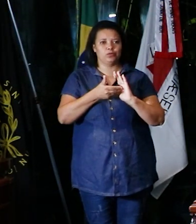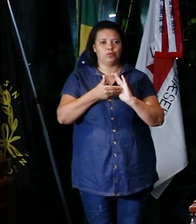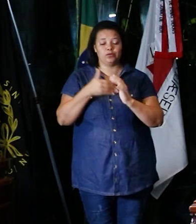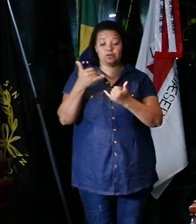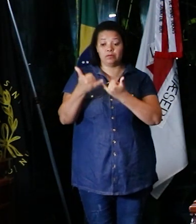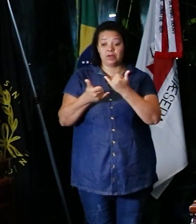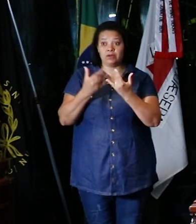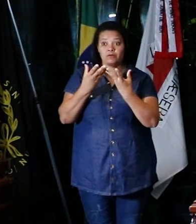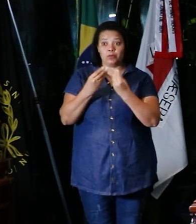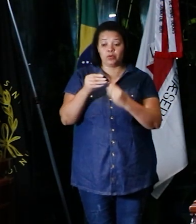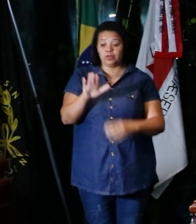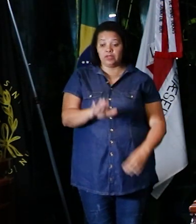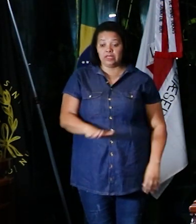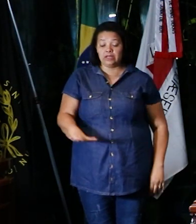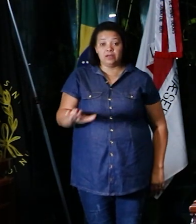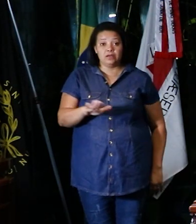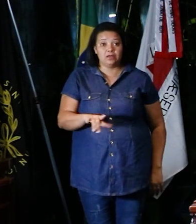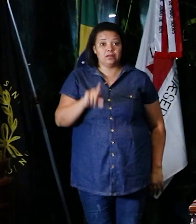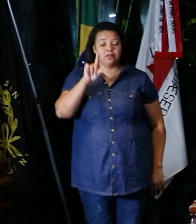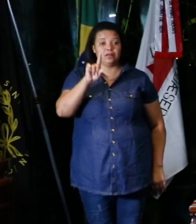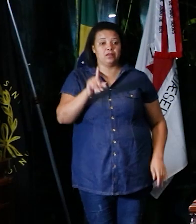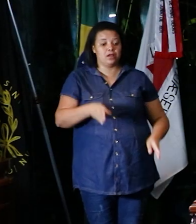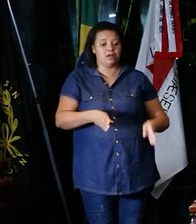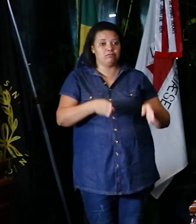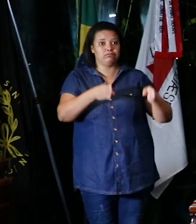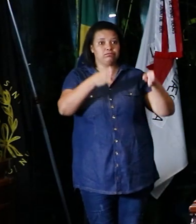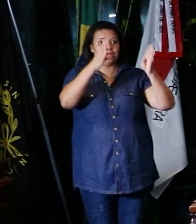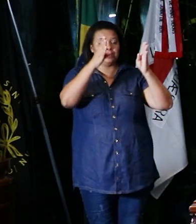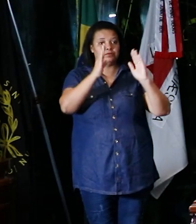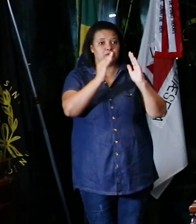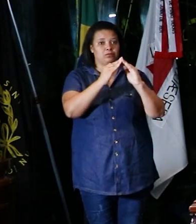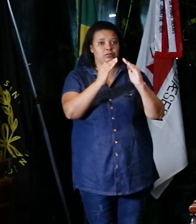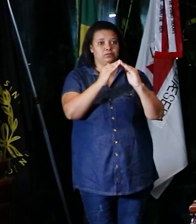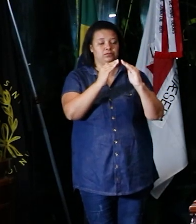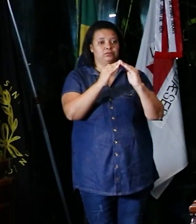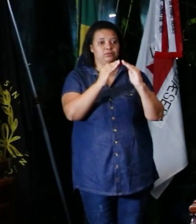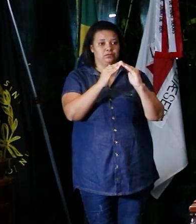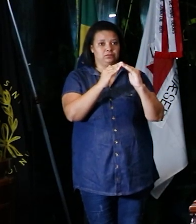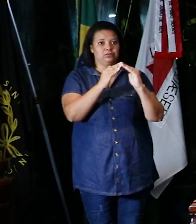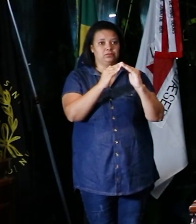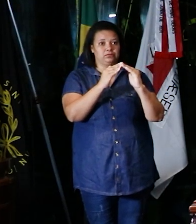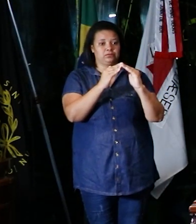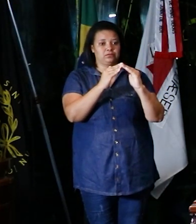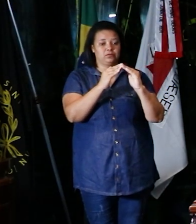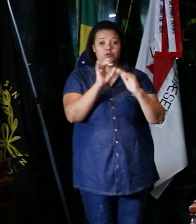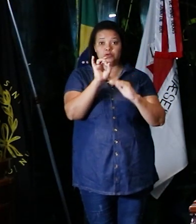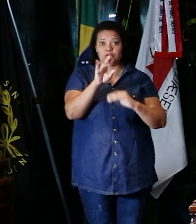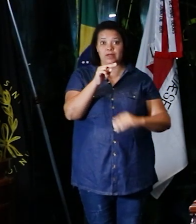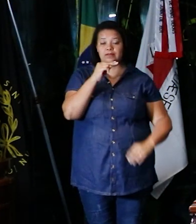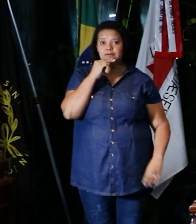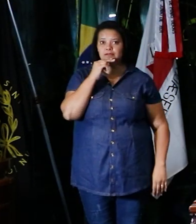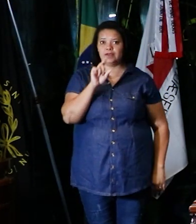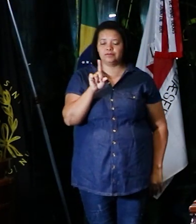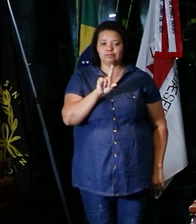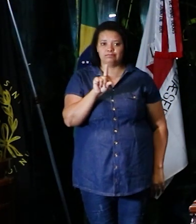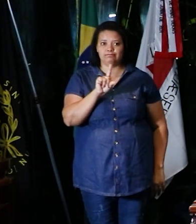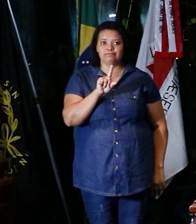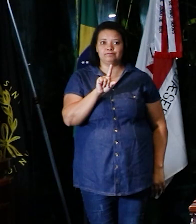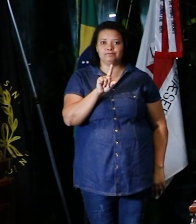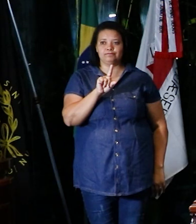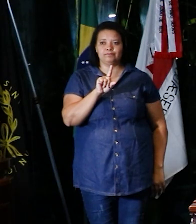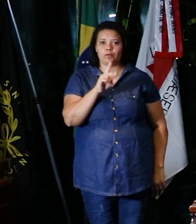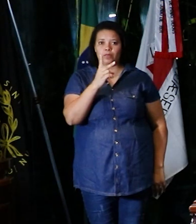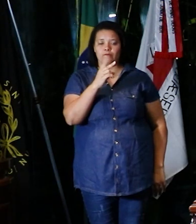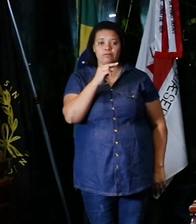as crianças no prédio onde ele morava. E não eram só os netos, não, os